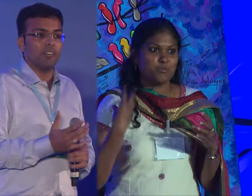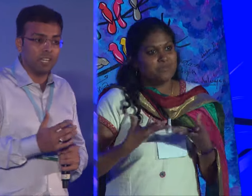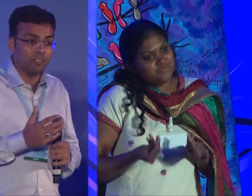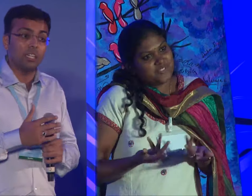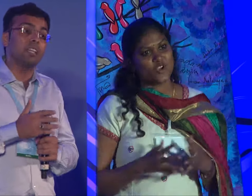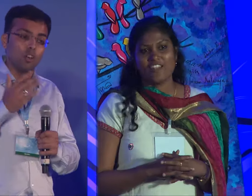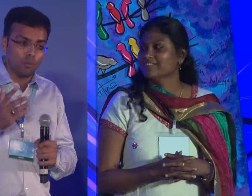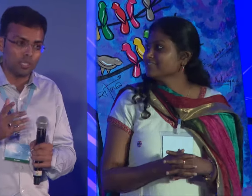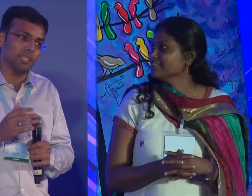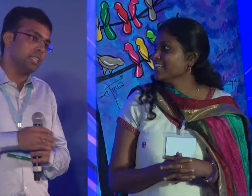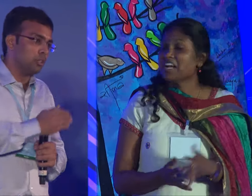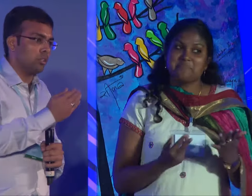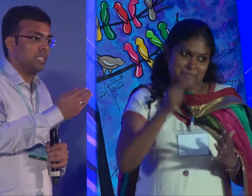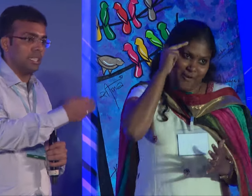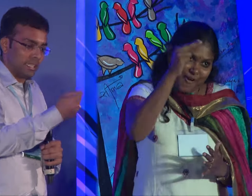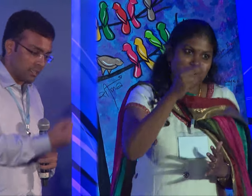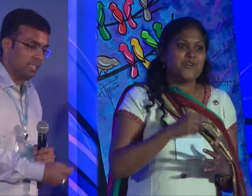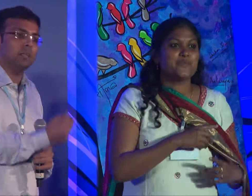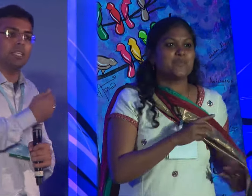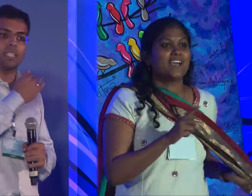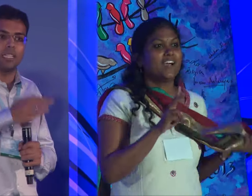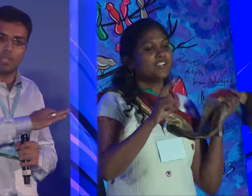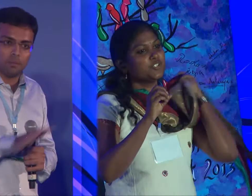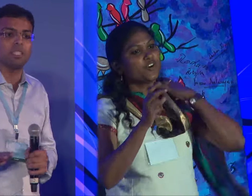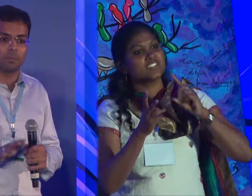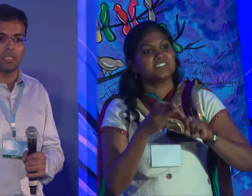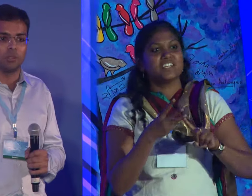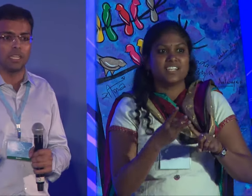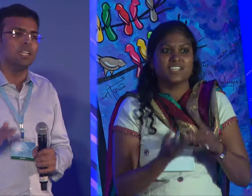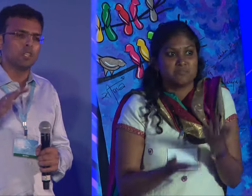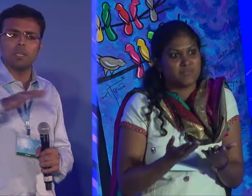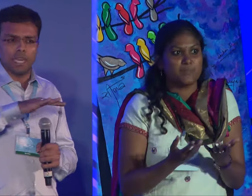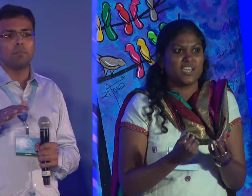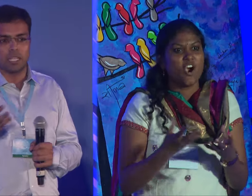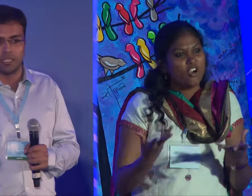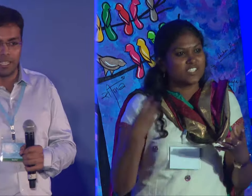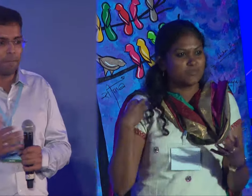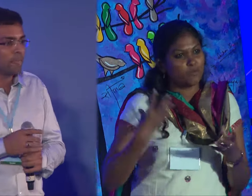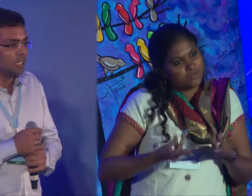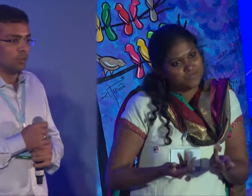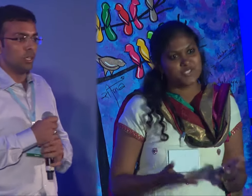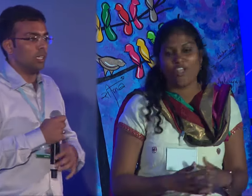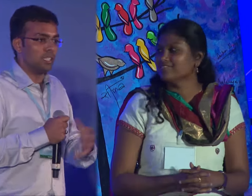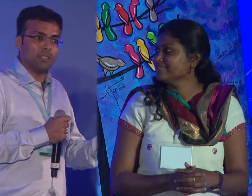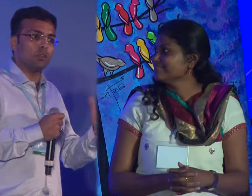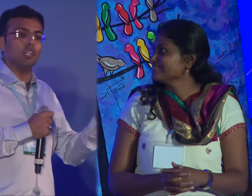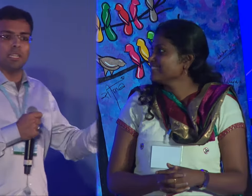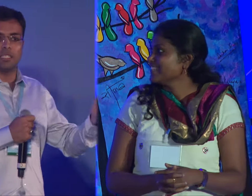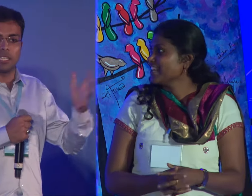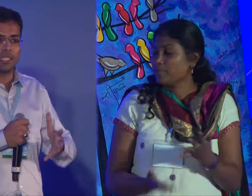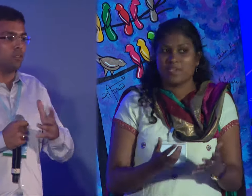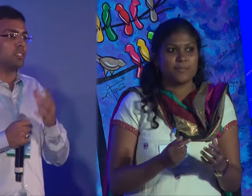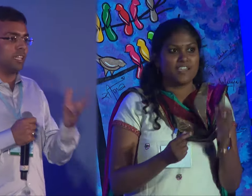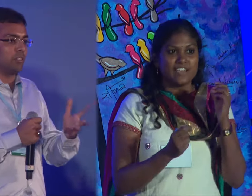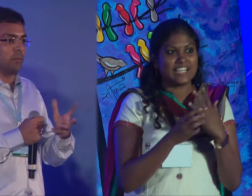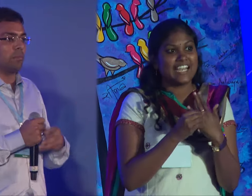तो वी वर रियली होपफुल कि 2013 में शायद अब ये सब खत्म हो जाएगा, क्योंकि अब एट पार कर दिया है। तो जैसे ही वो गोल्ड मेडल